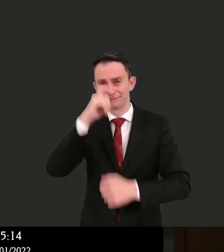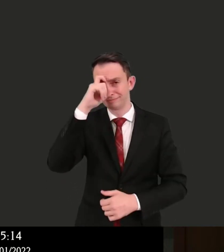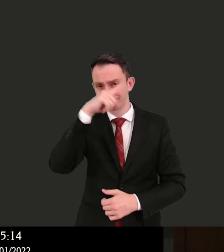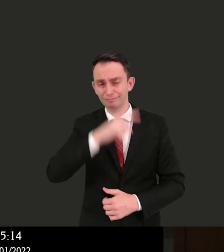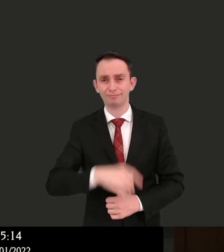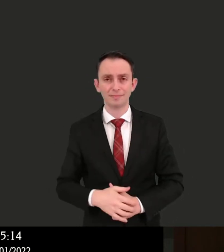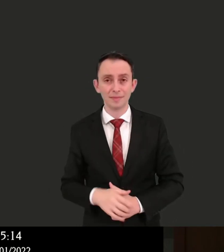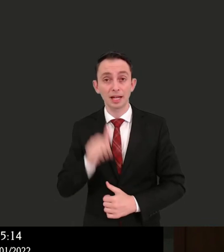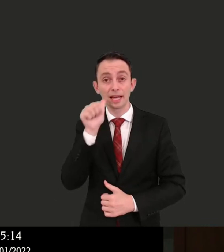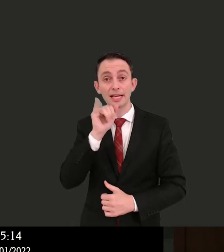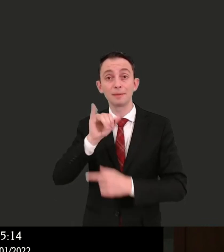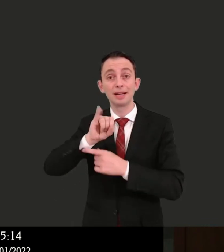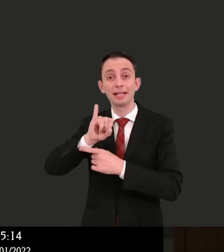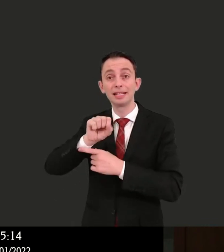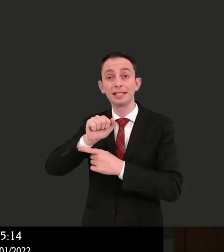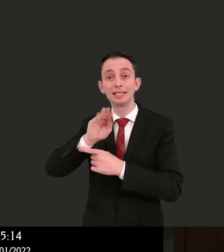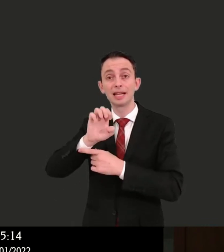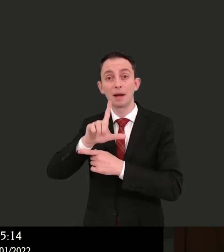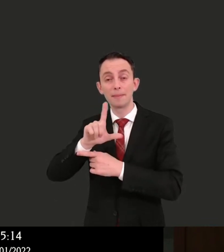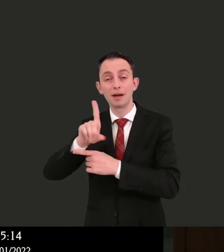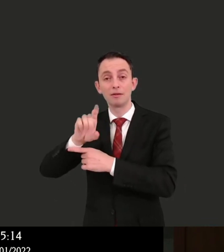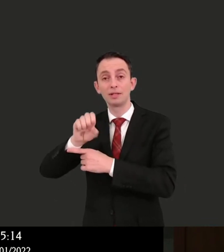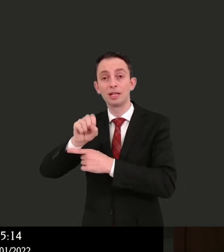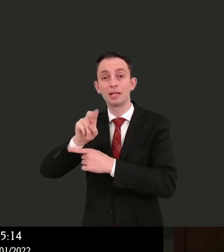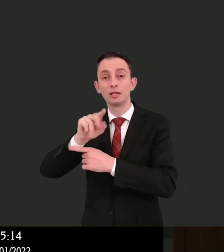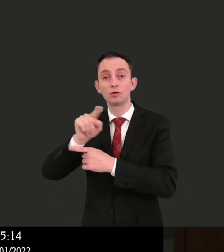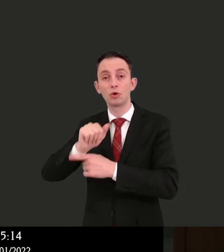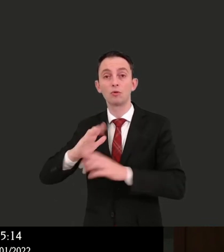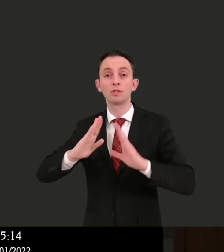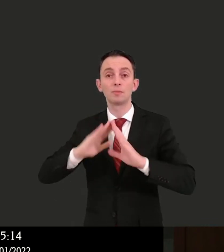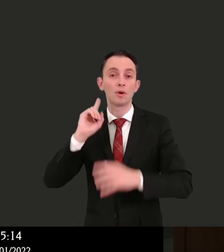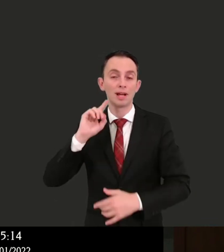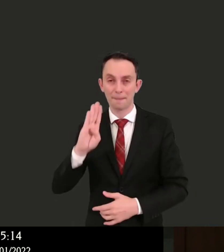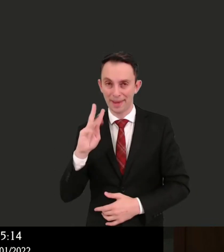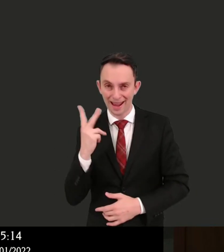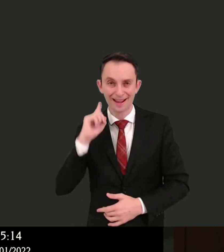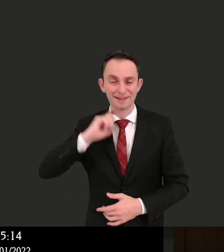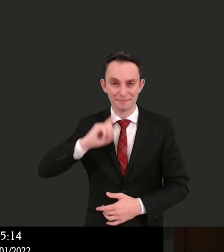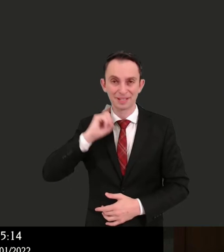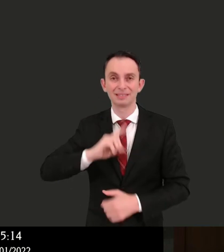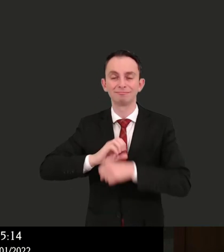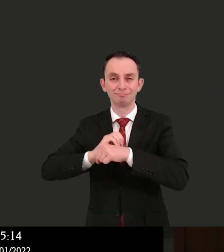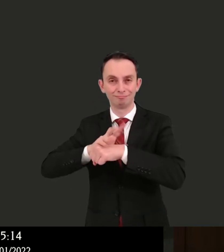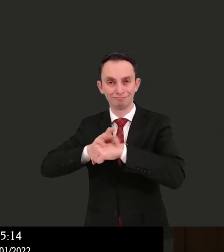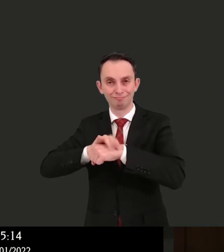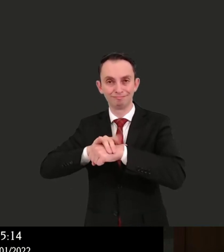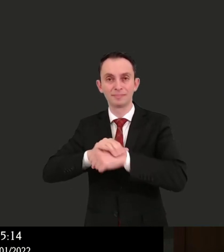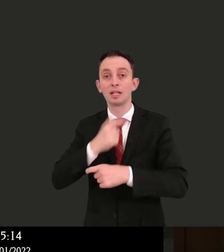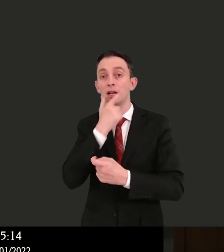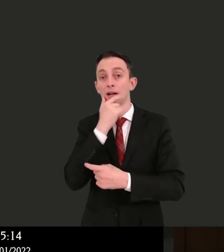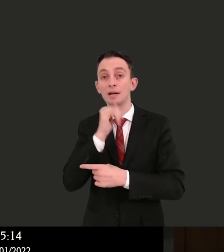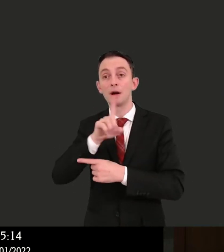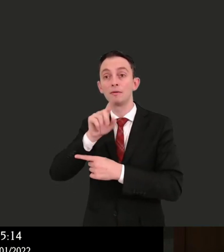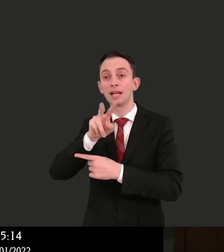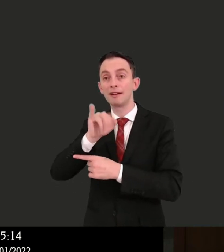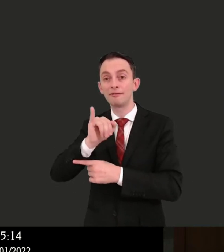Irmã Isabel de Souza, conhecida como Dedé, de Belo Horizonte, está enferma com AVC. Irmão Davi Denante, cooperador